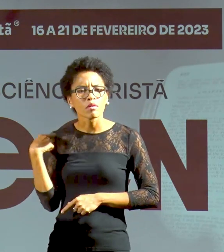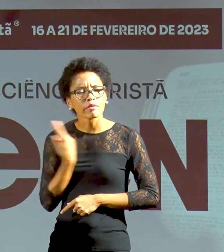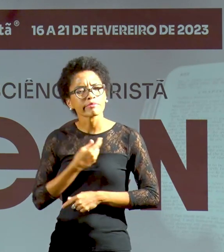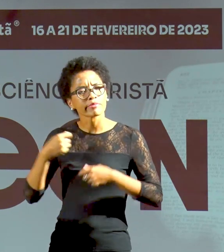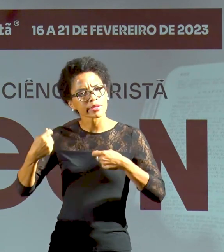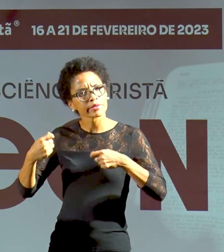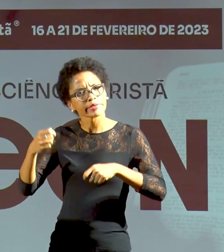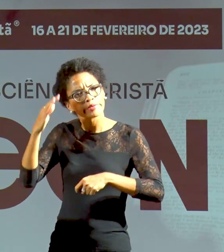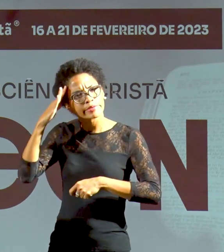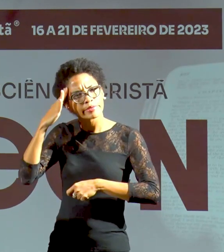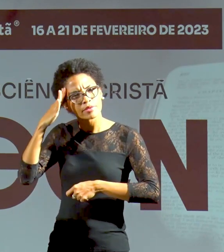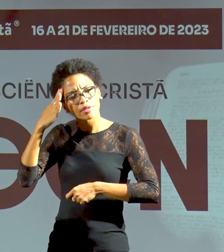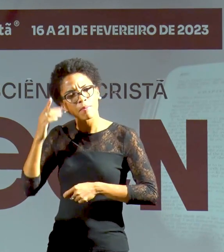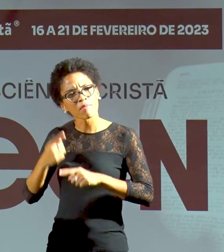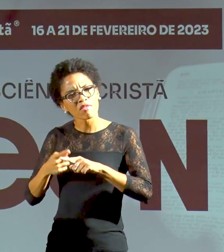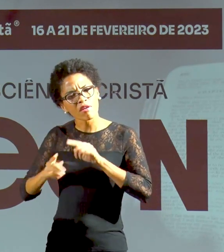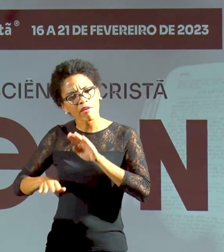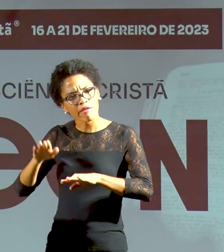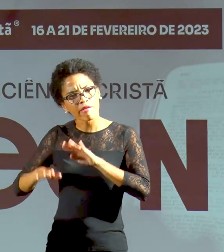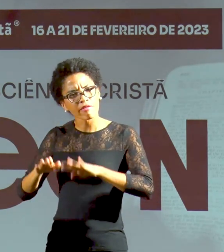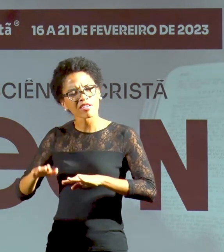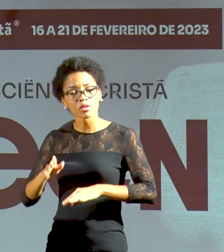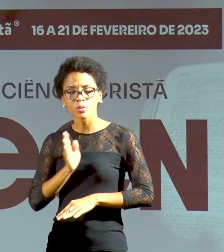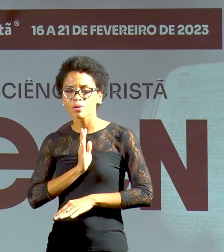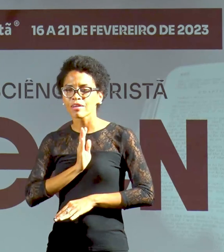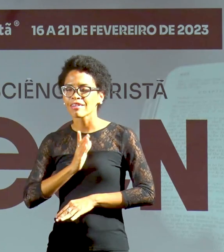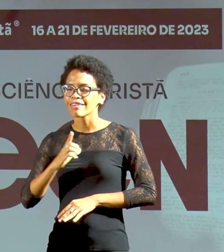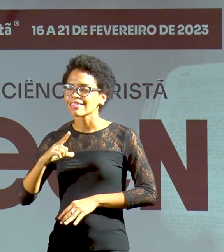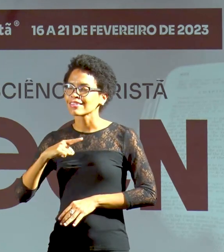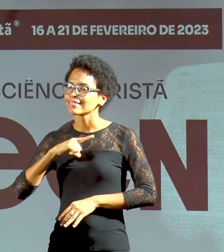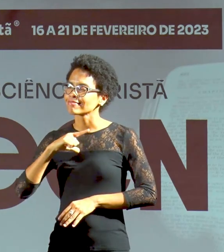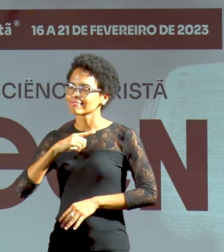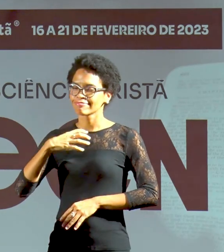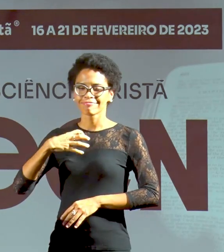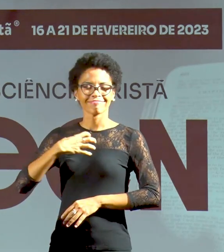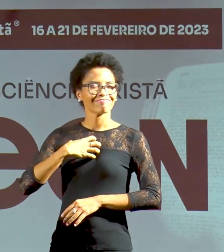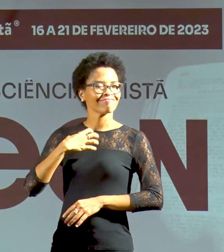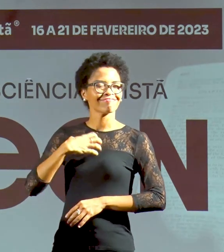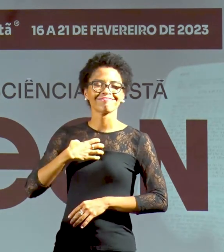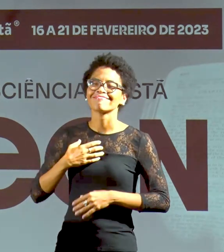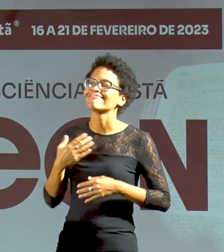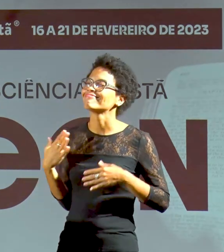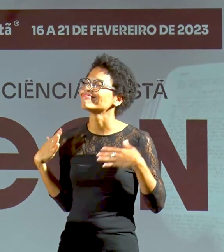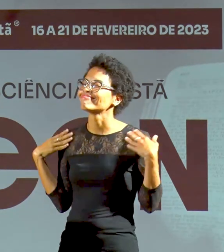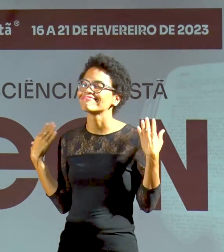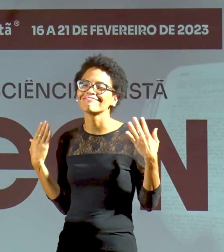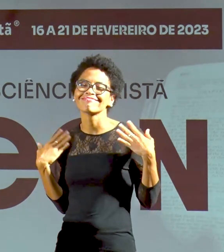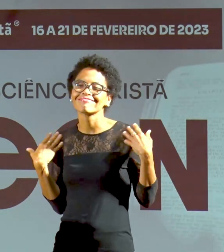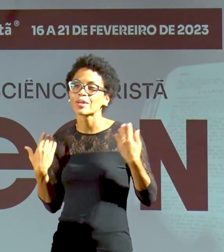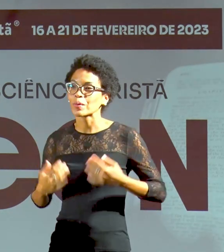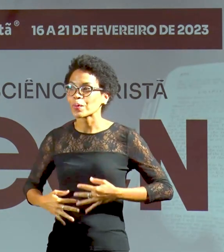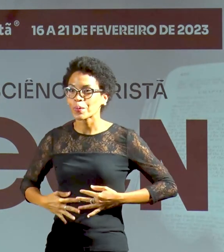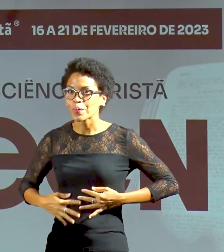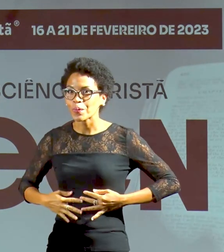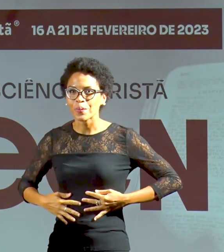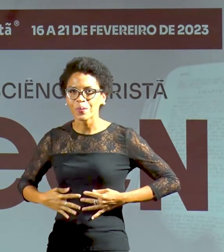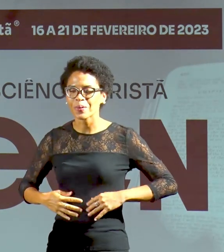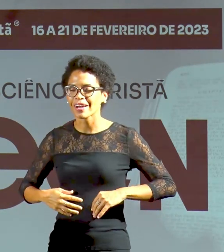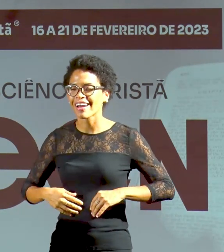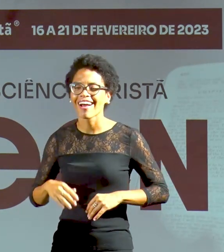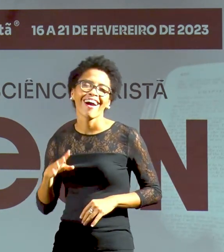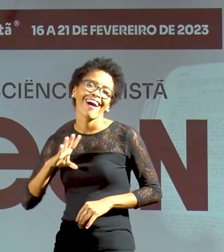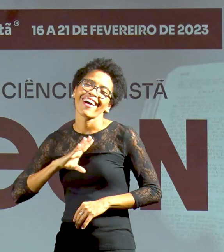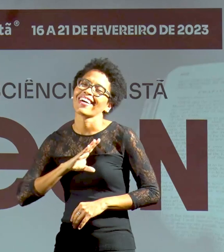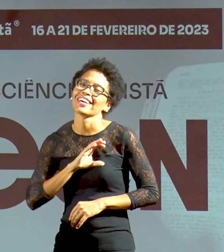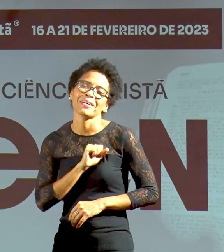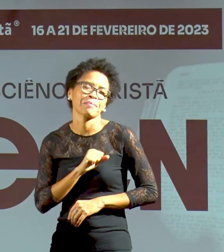porque às vezes o nosso coração vem um sentimento tão lindo no nosso coração a gente dá aquele friozinho na barriga e a gente diz ah é